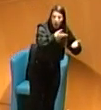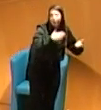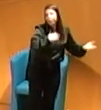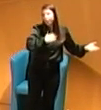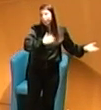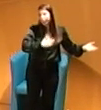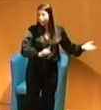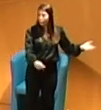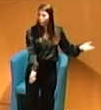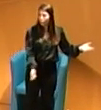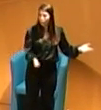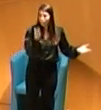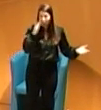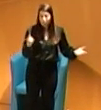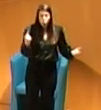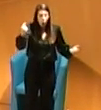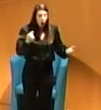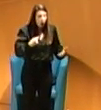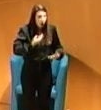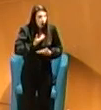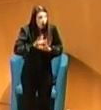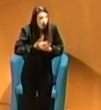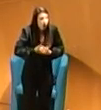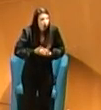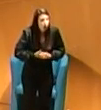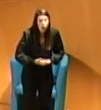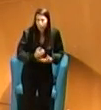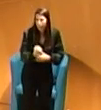oui. C'est qu'on ne peut pas porter seul. Mais je pense que